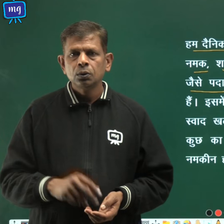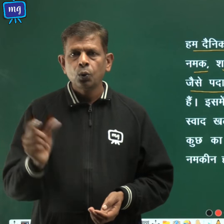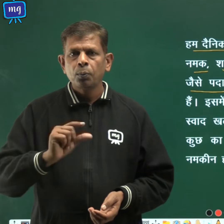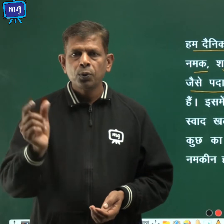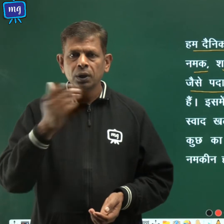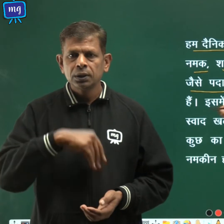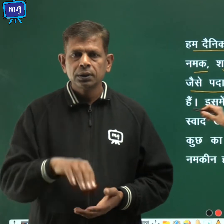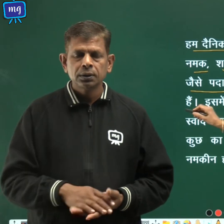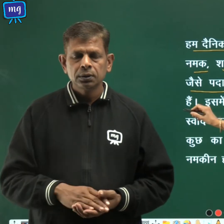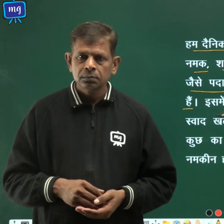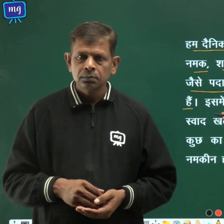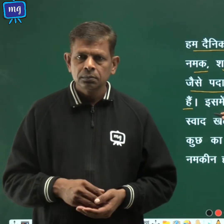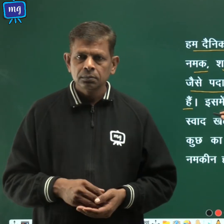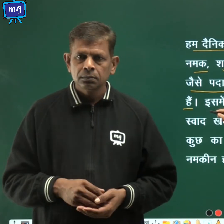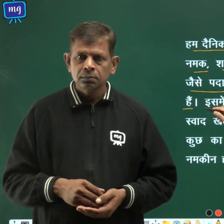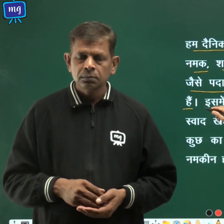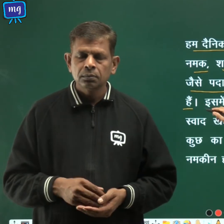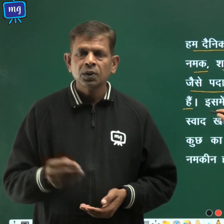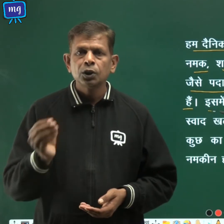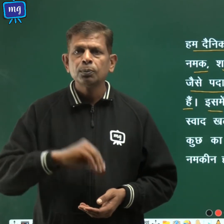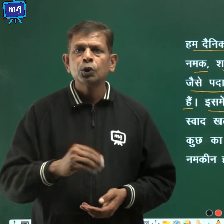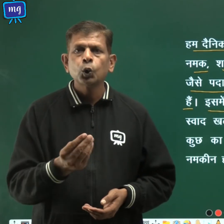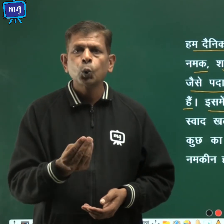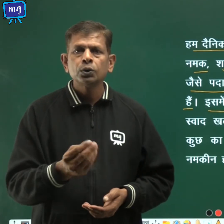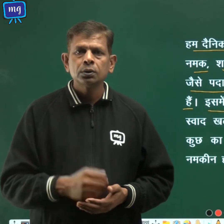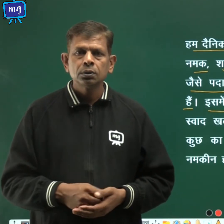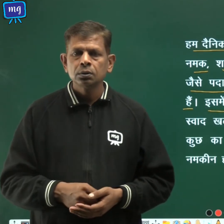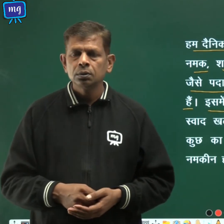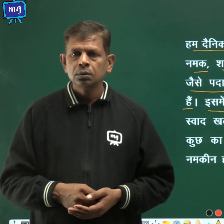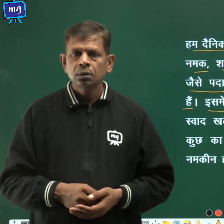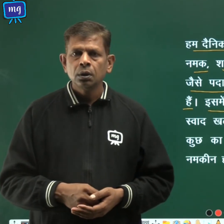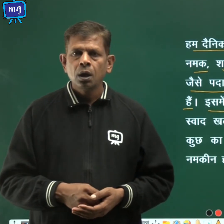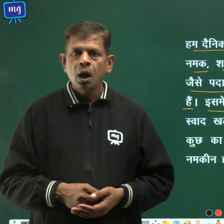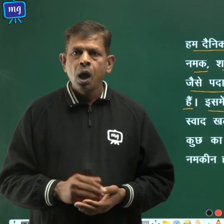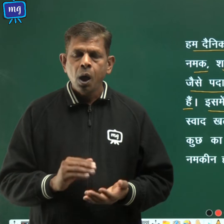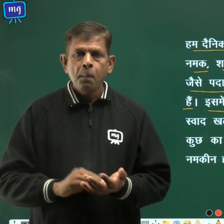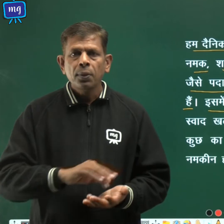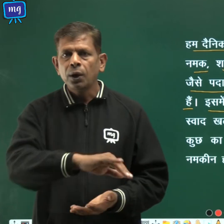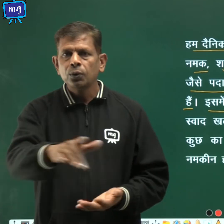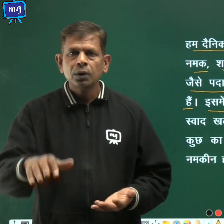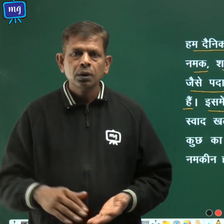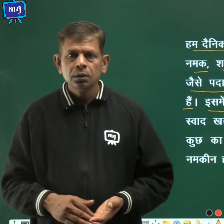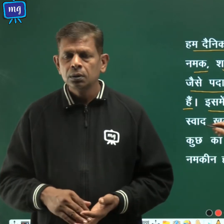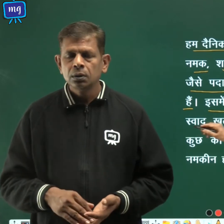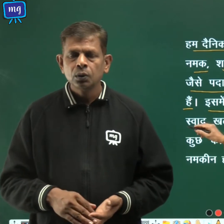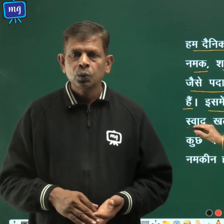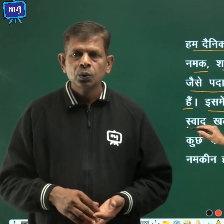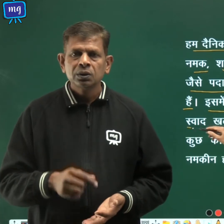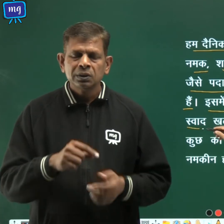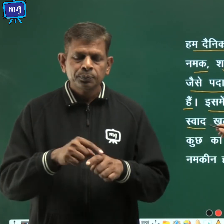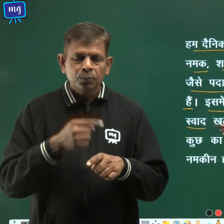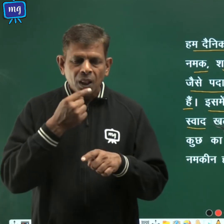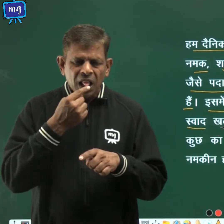उपयोग करते हैं। इसमें से कुछ पदार्थों का स्वाद